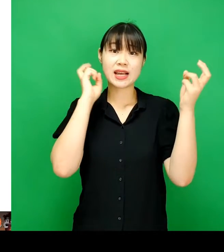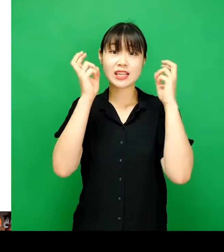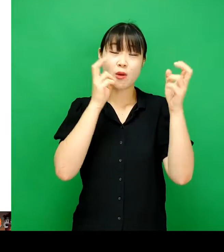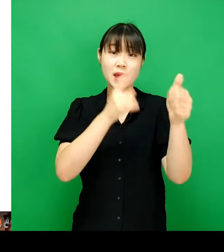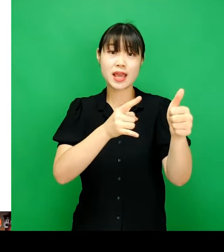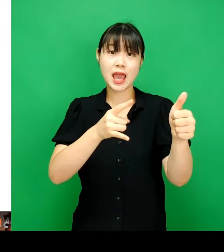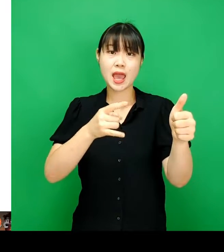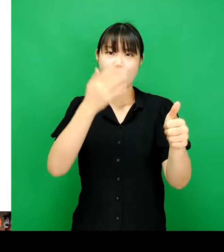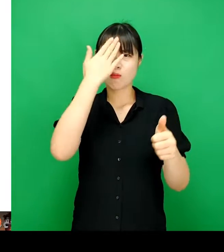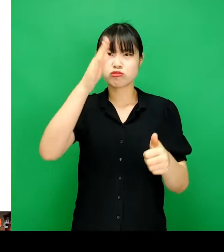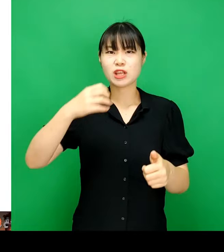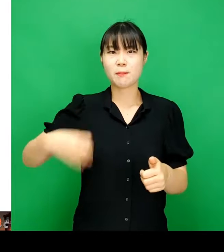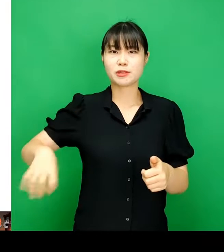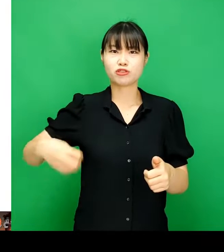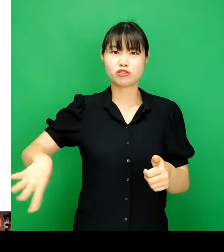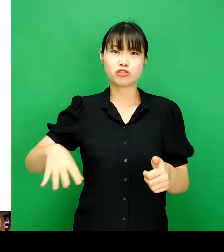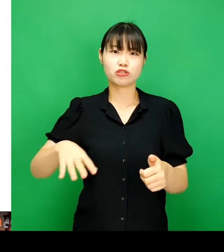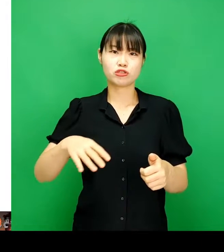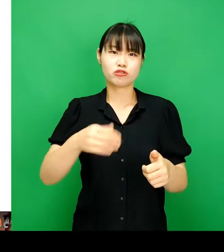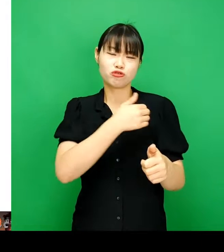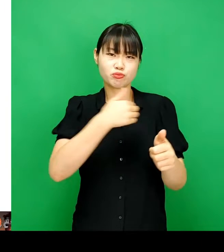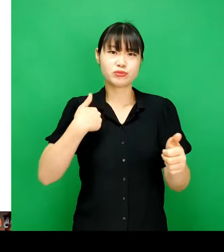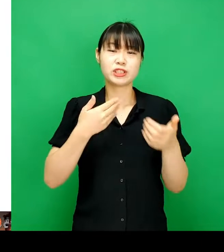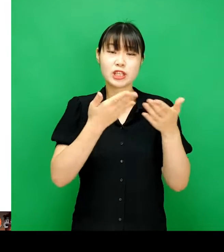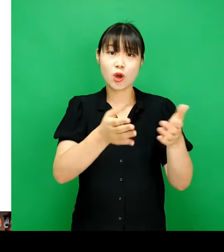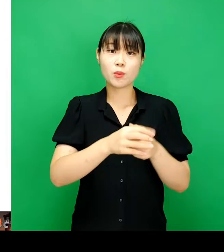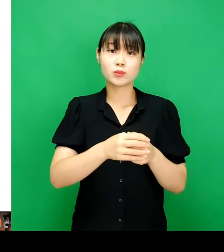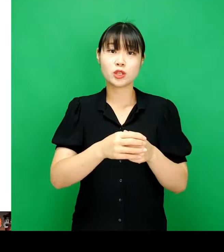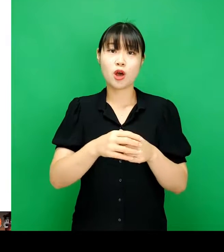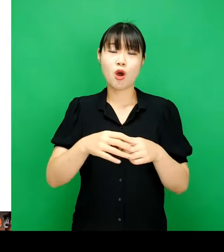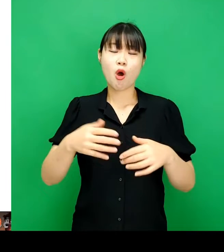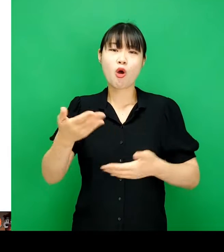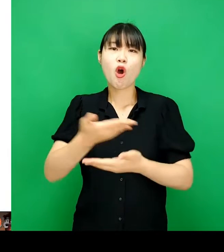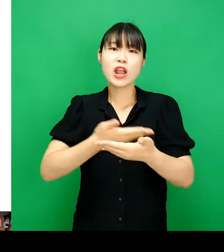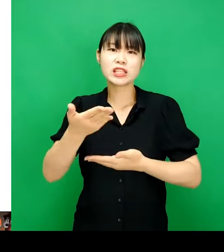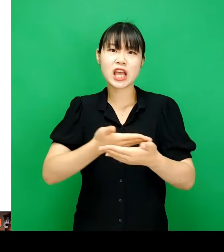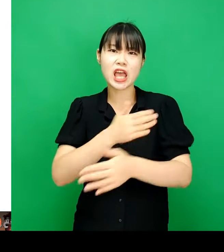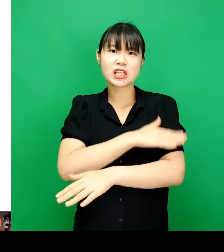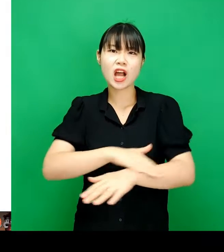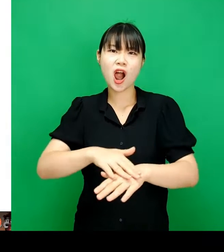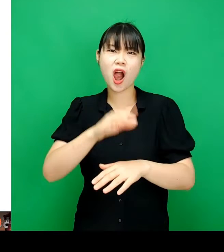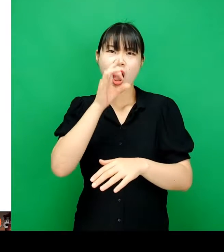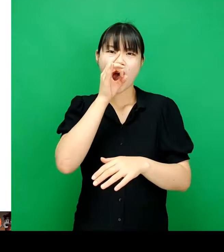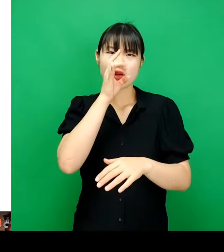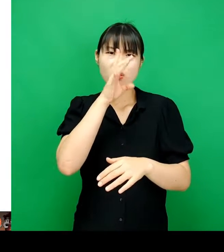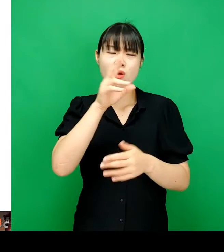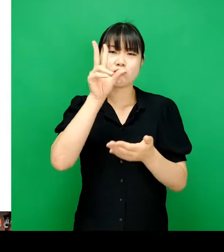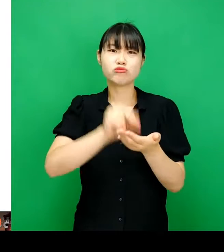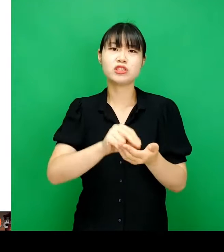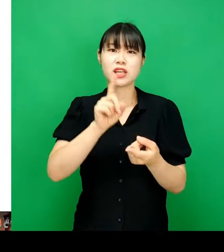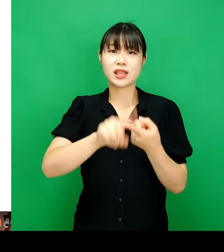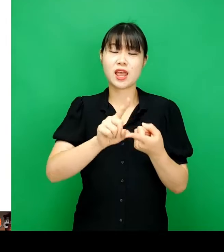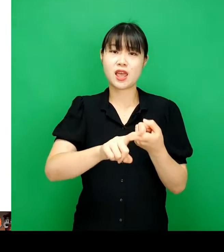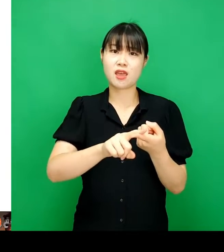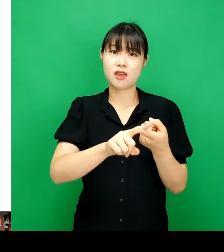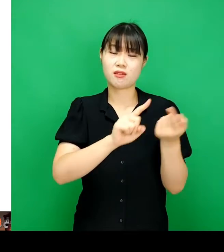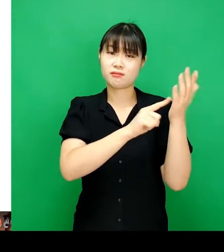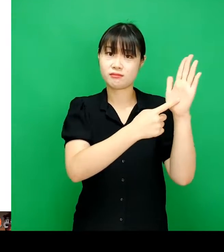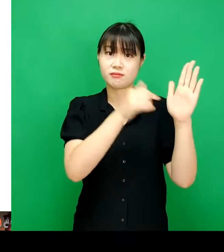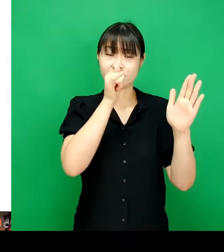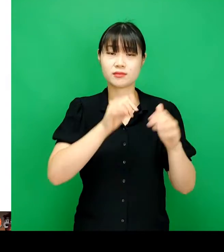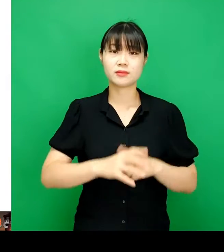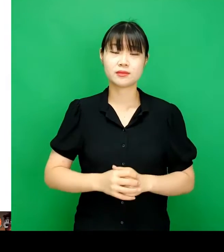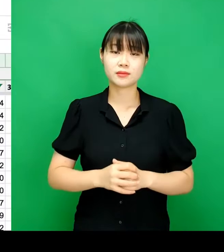정부가 기업들에게 무상 배출권을 충분히 제공하면서 온실가스 배출권 거래제가 잘 작동하지 않는 문제를